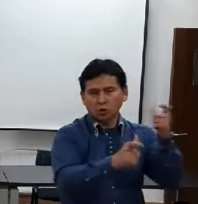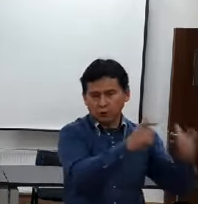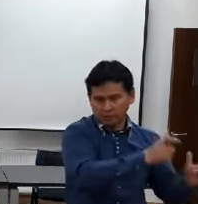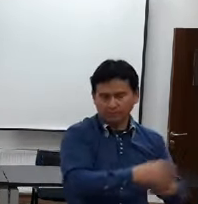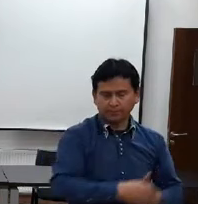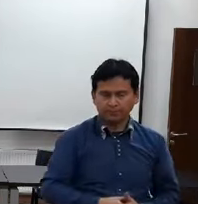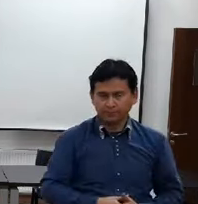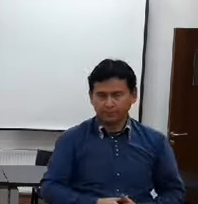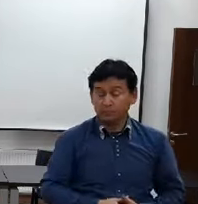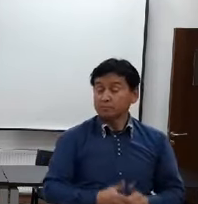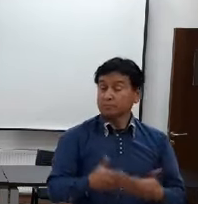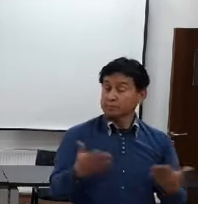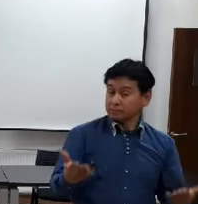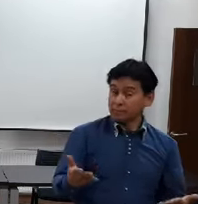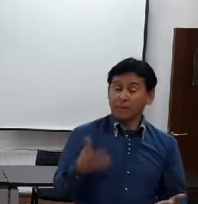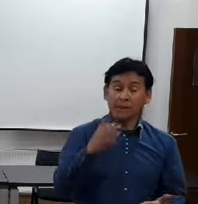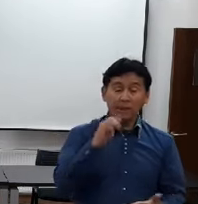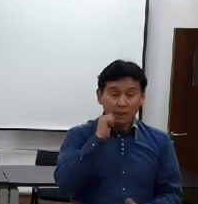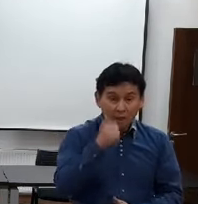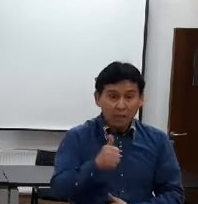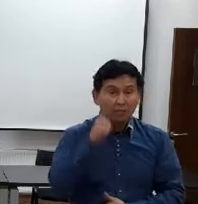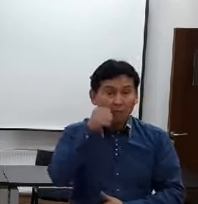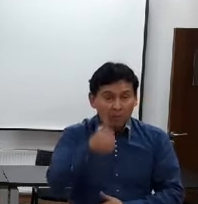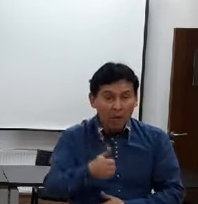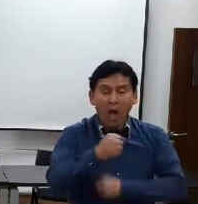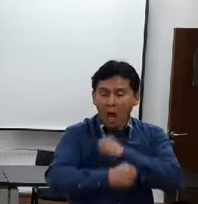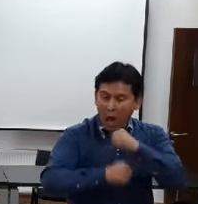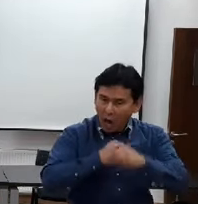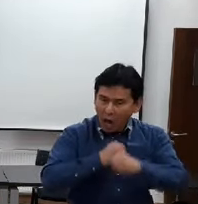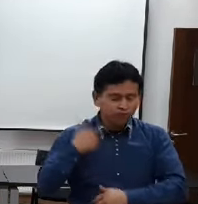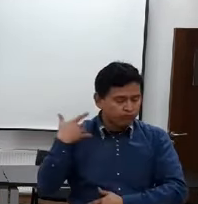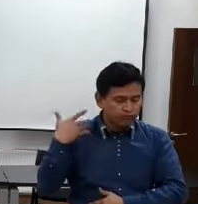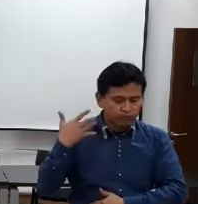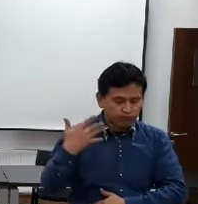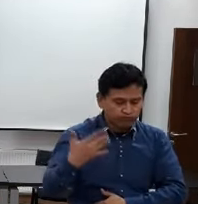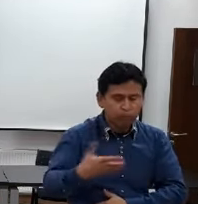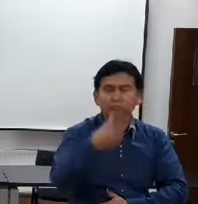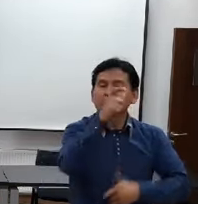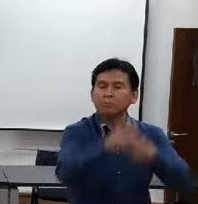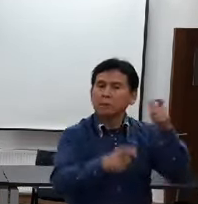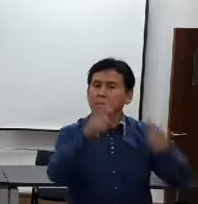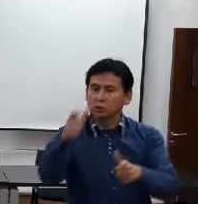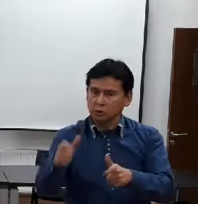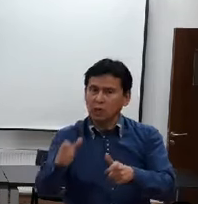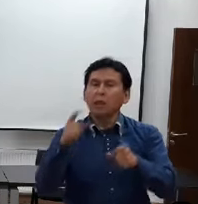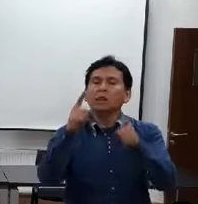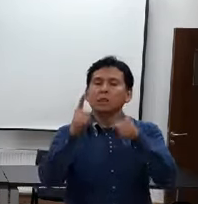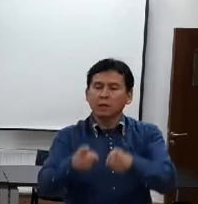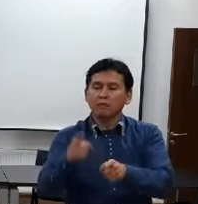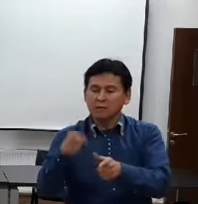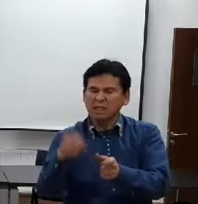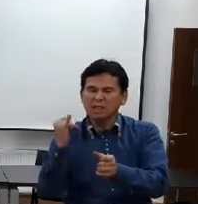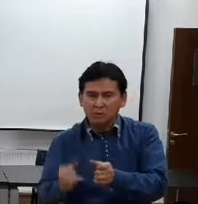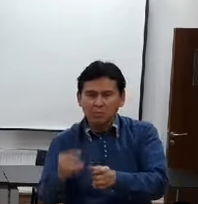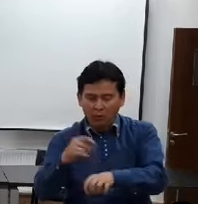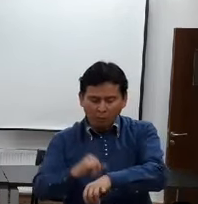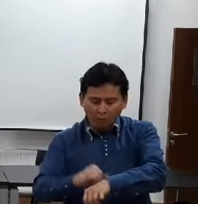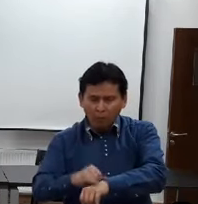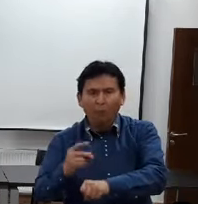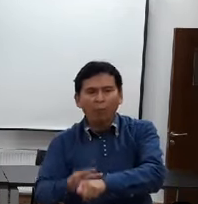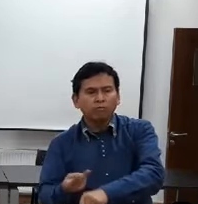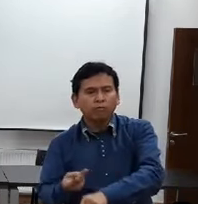es así como día tras día año tras año nuestros habitantes han tenido que salir de la región para